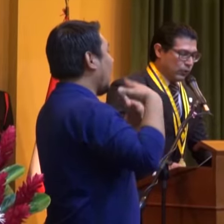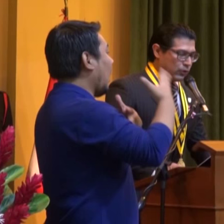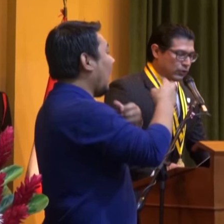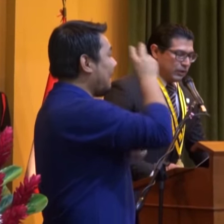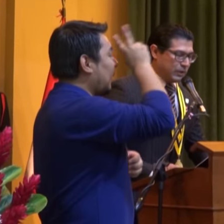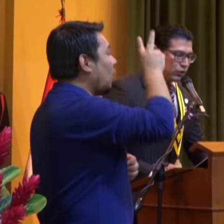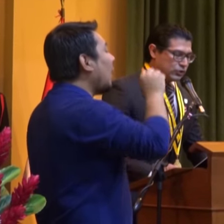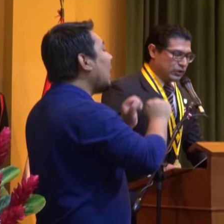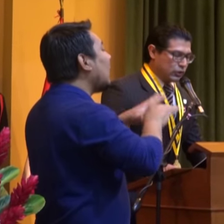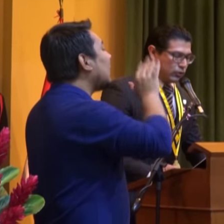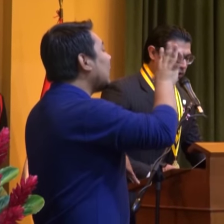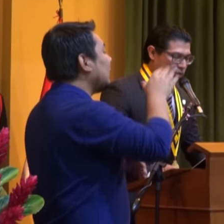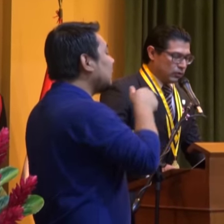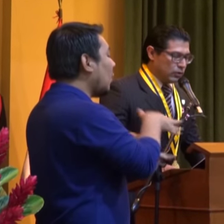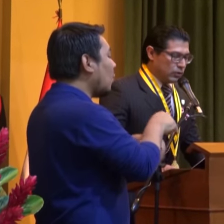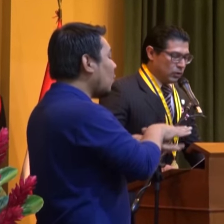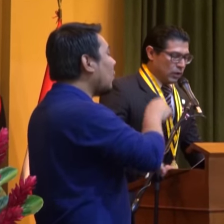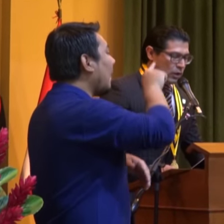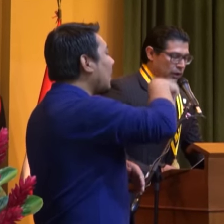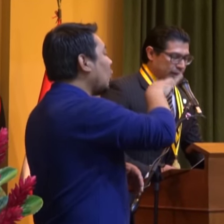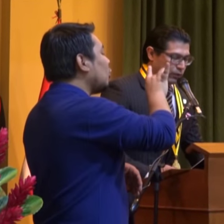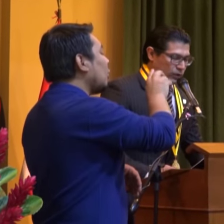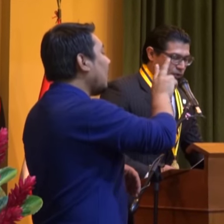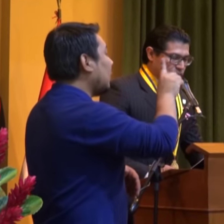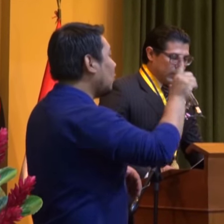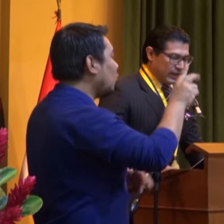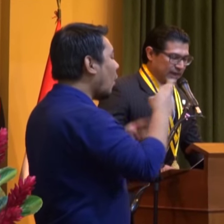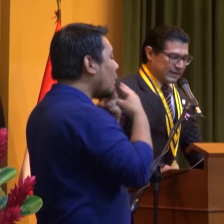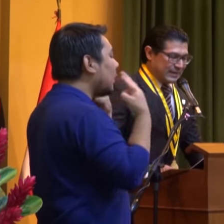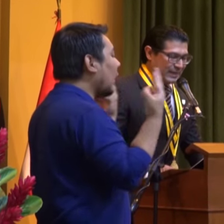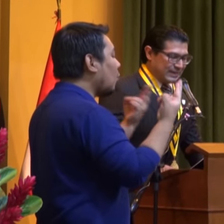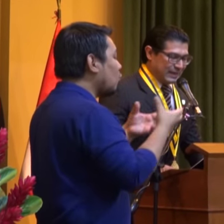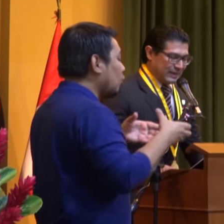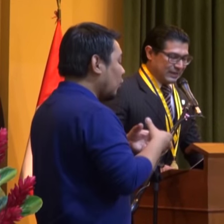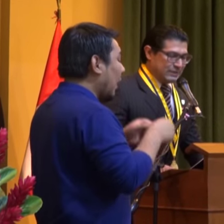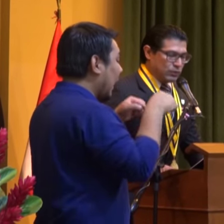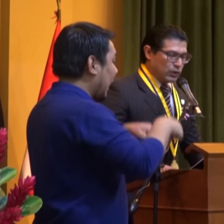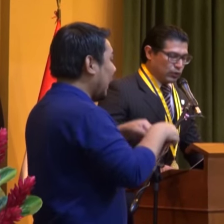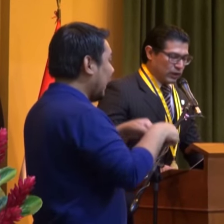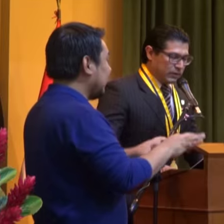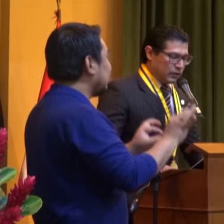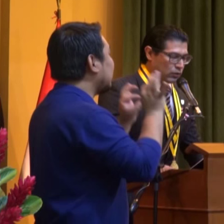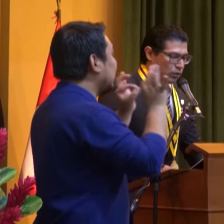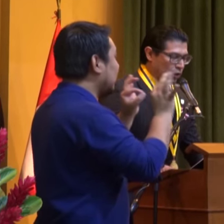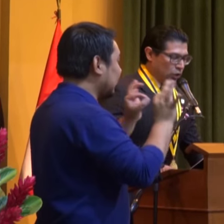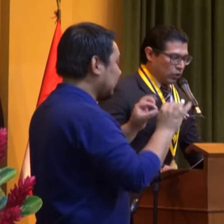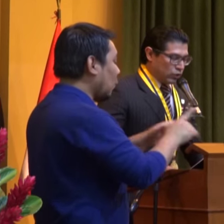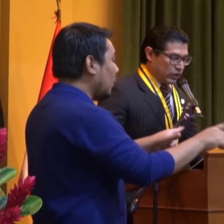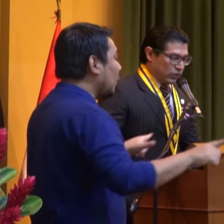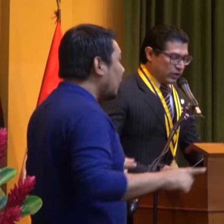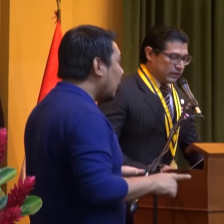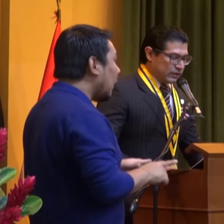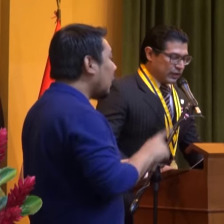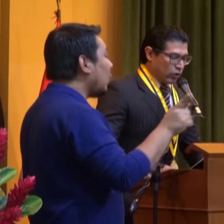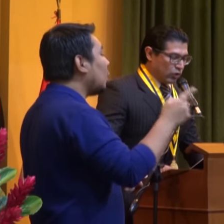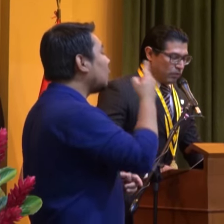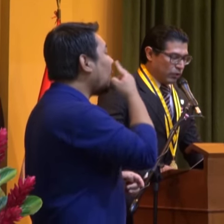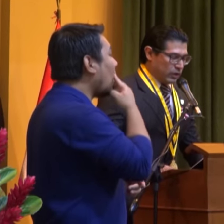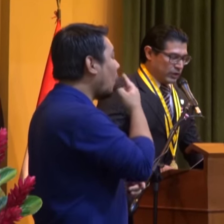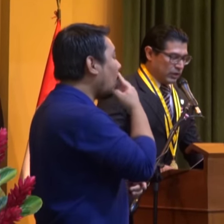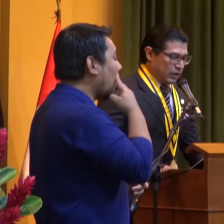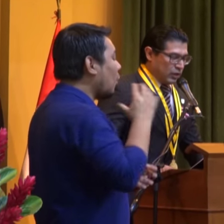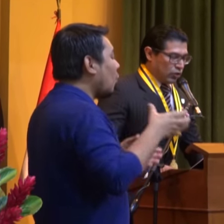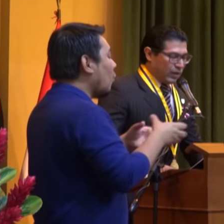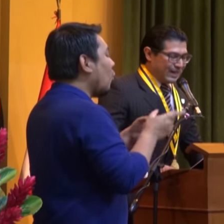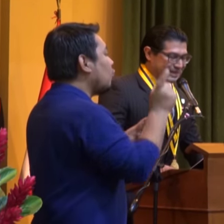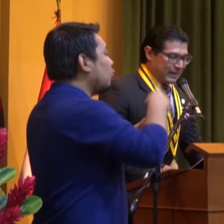15 de julio de 1821, reunidos en este excelentísimo ayuntamiento los señores que lo